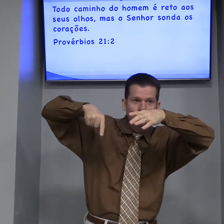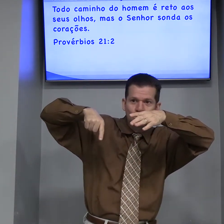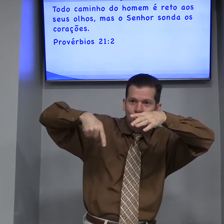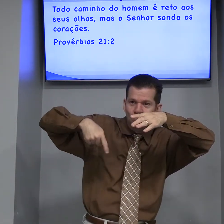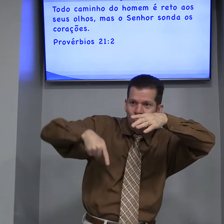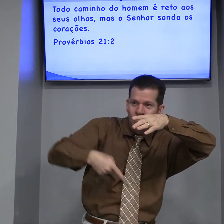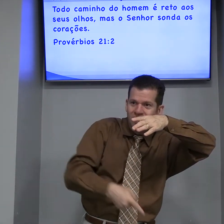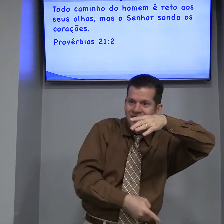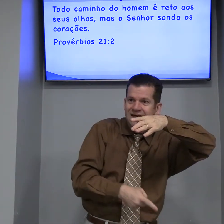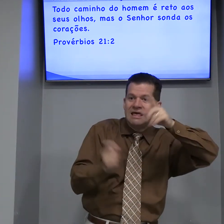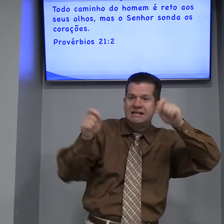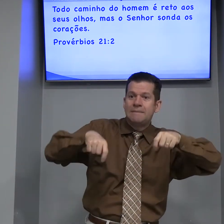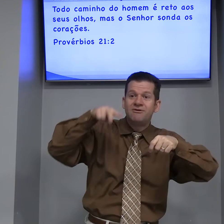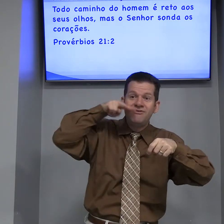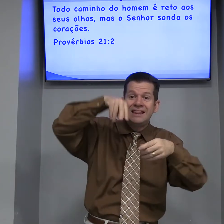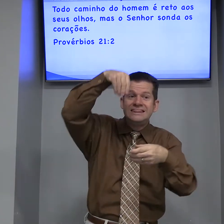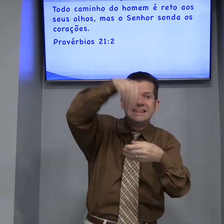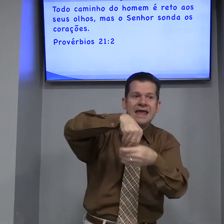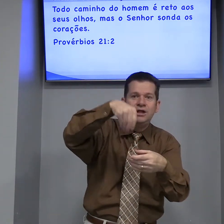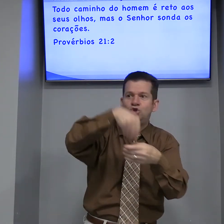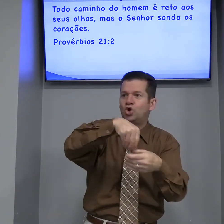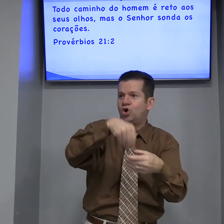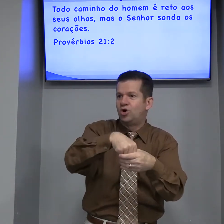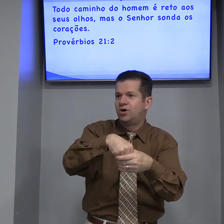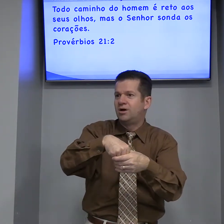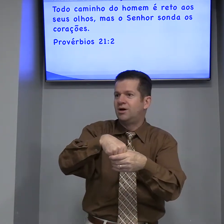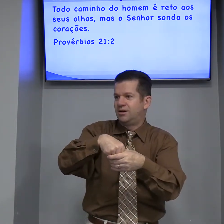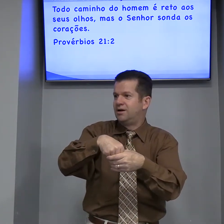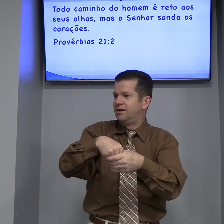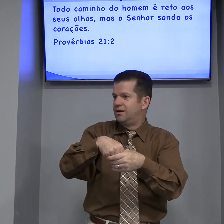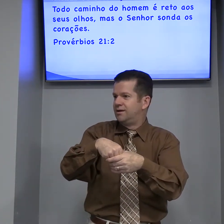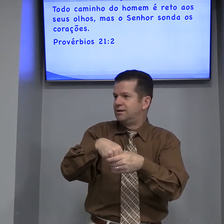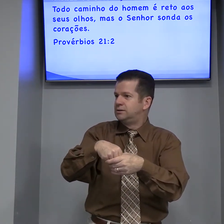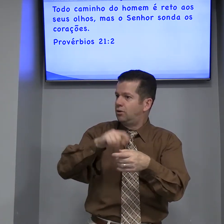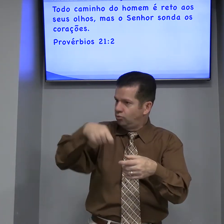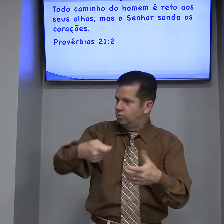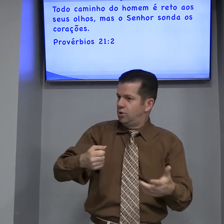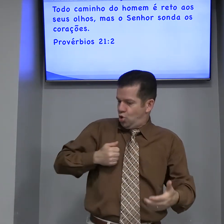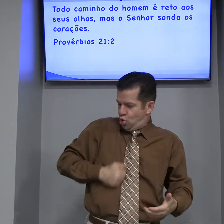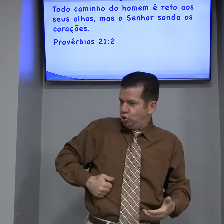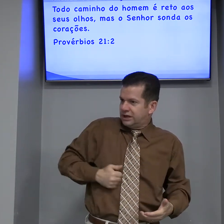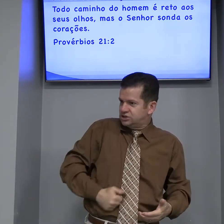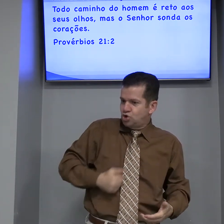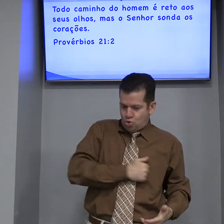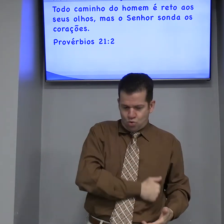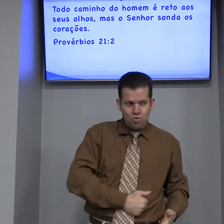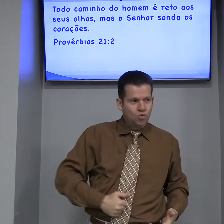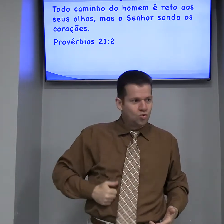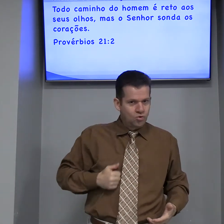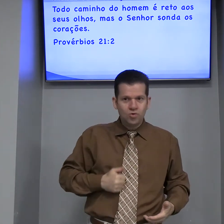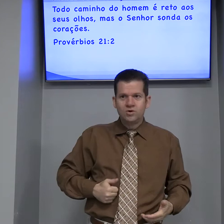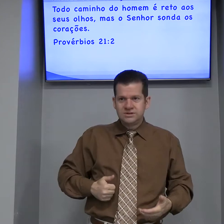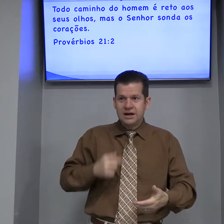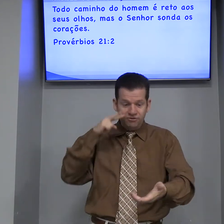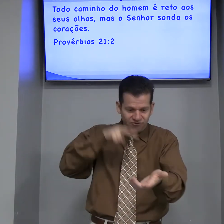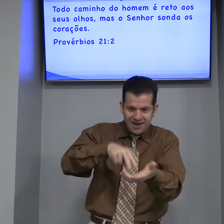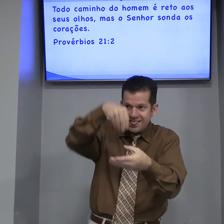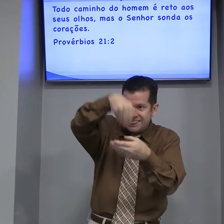fundo. Dá pra ver dentro. Então, ultrassom. Certo? Vê